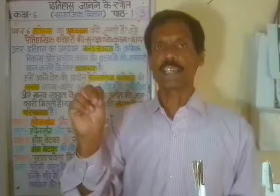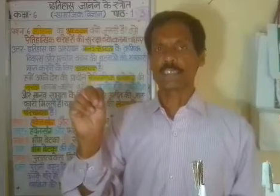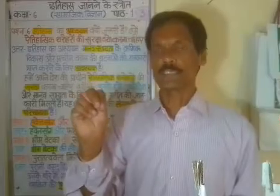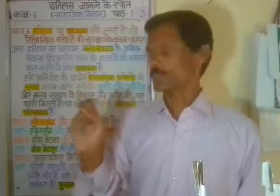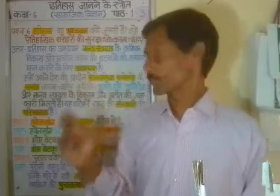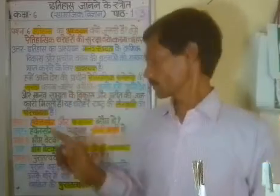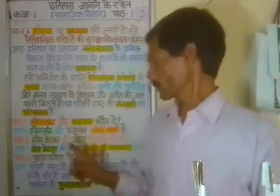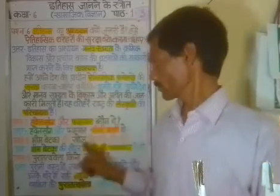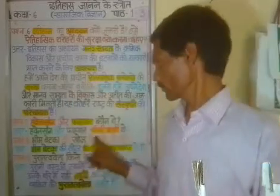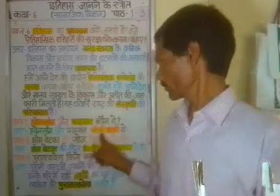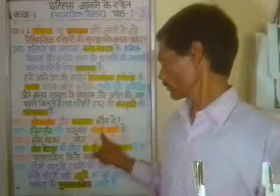फायान